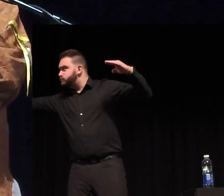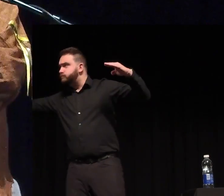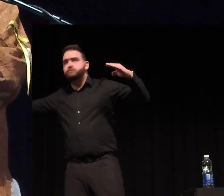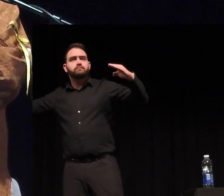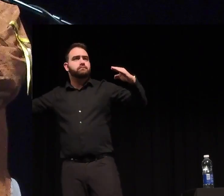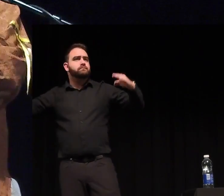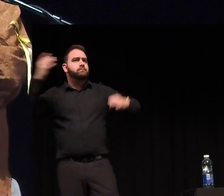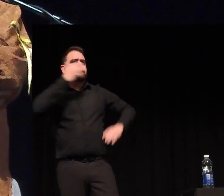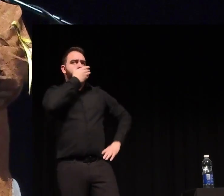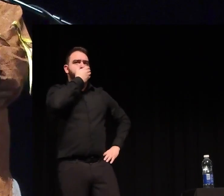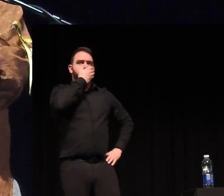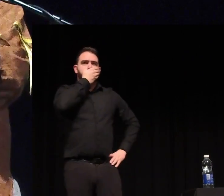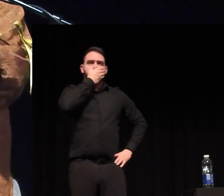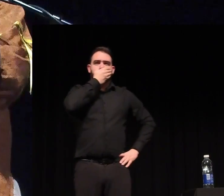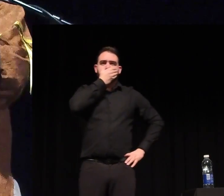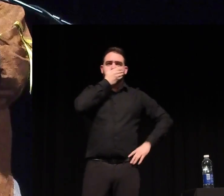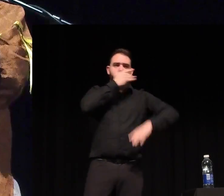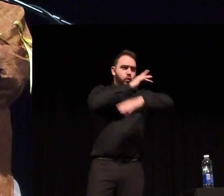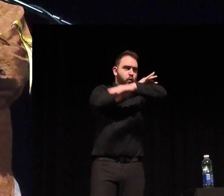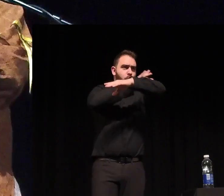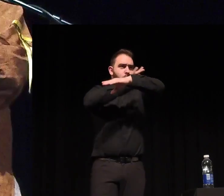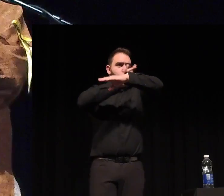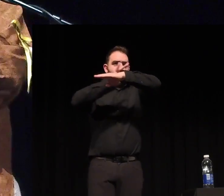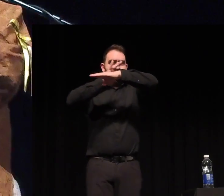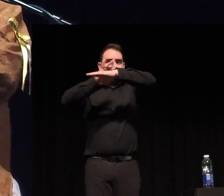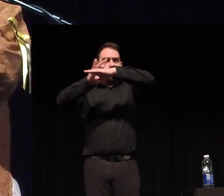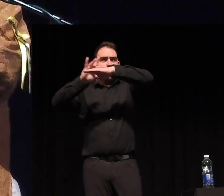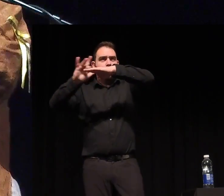Il restait plus un poil, elle était chauve.